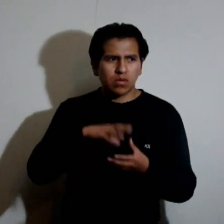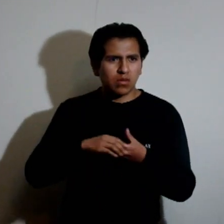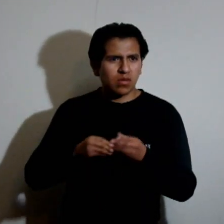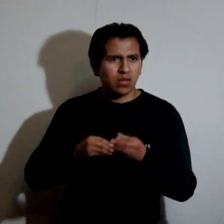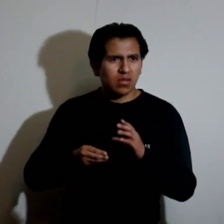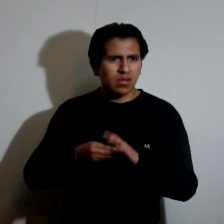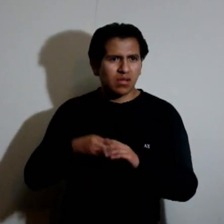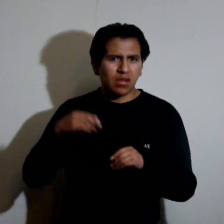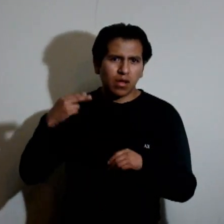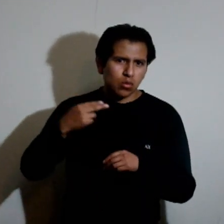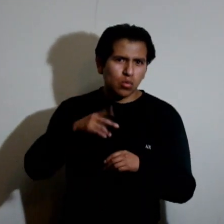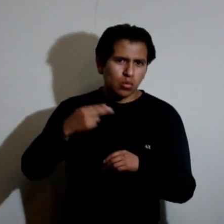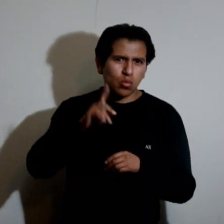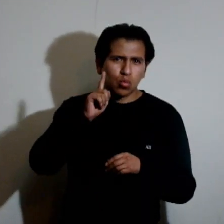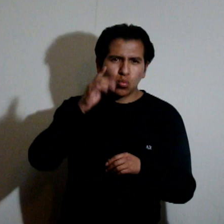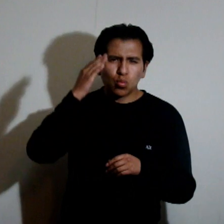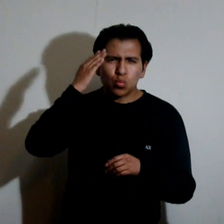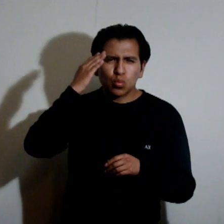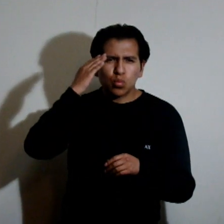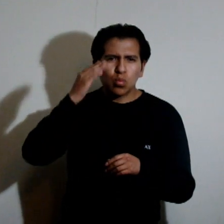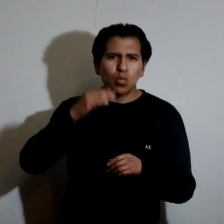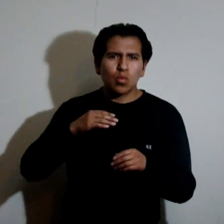llamado Canachuima.